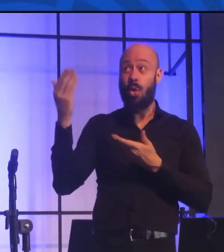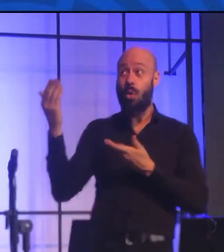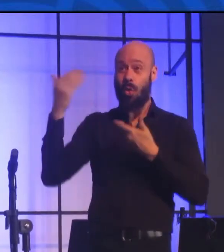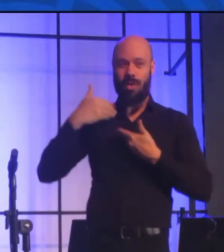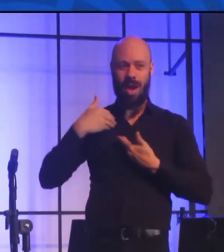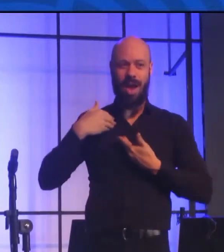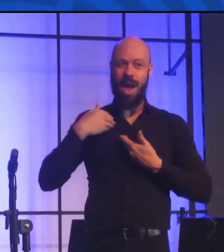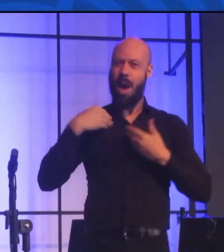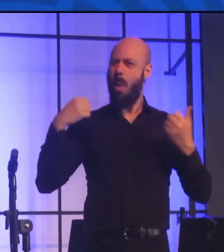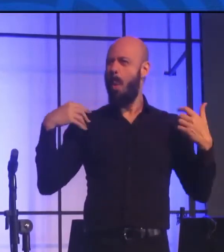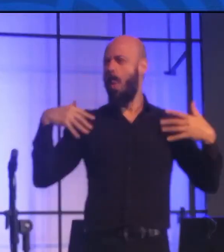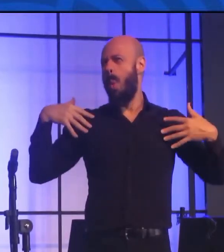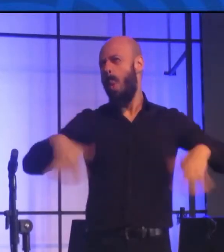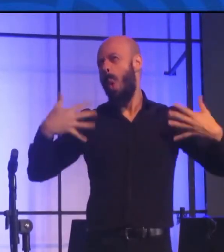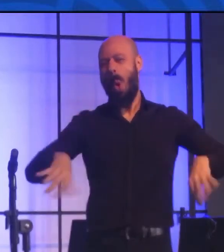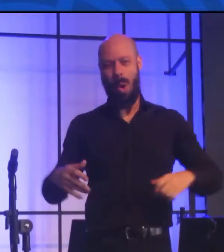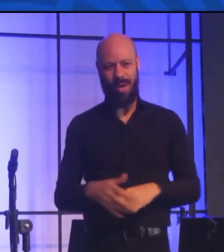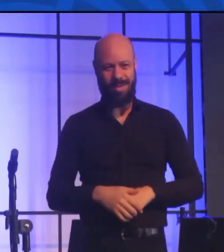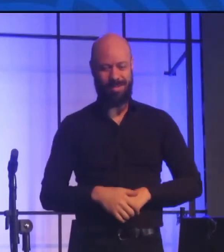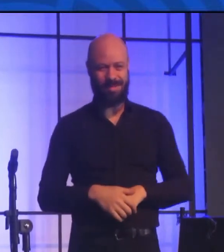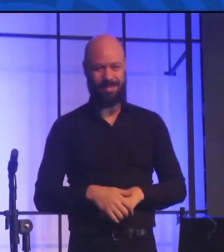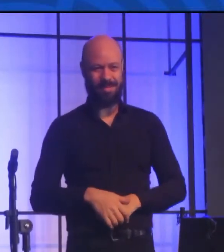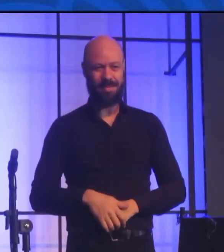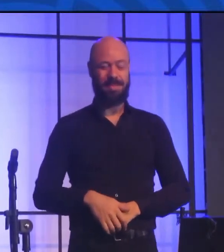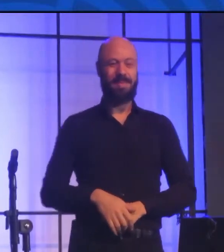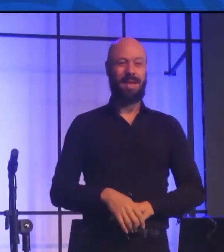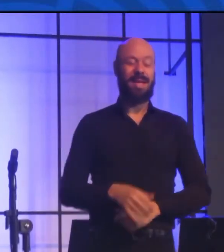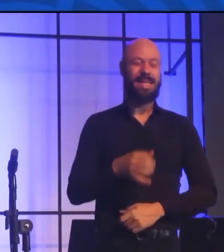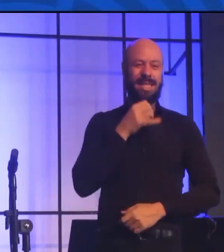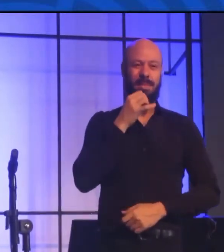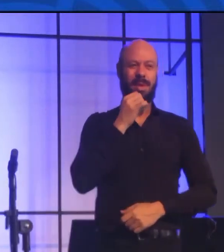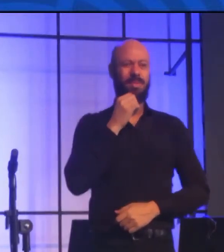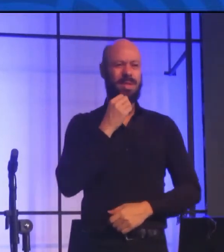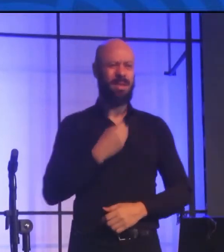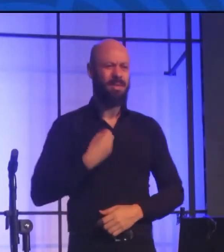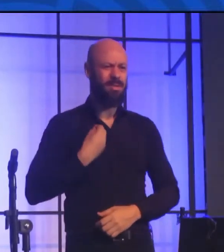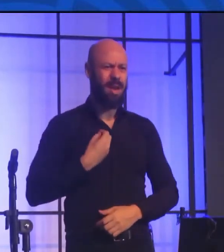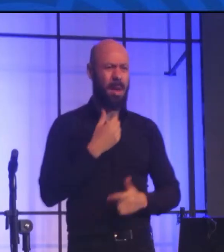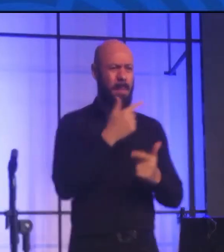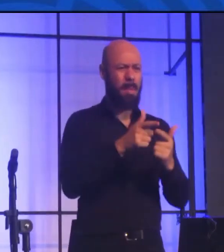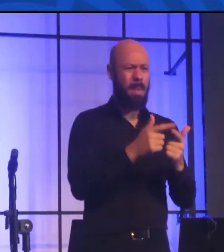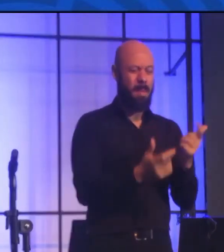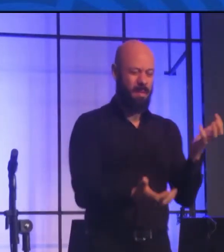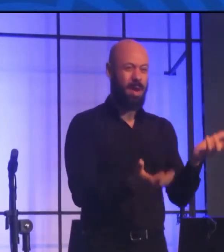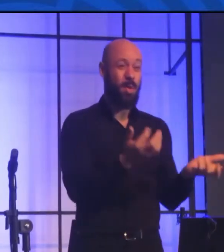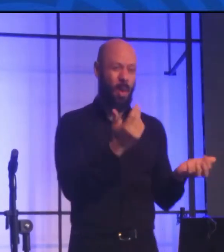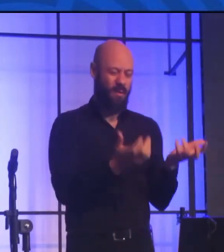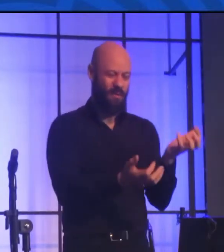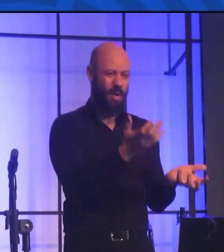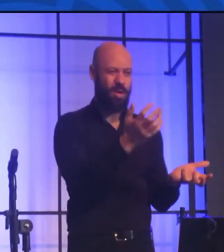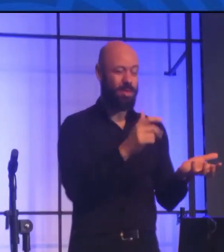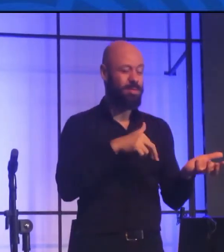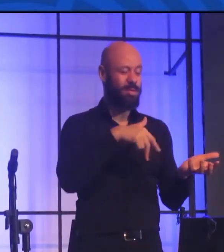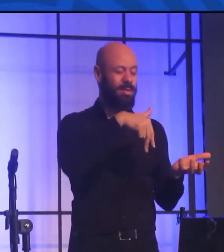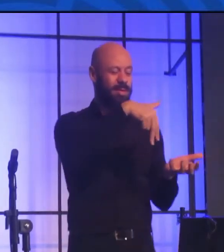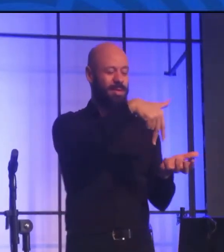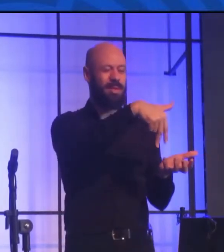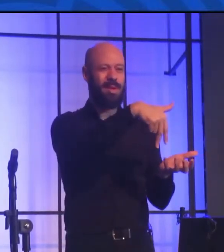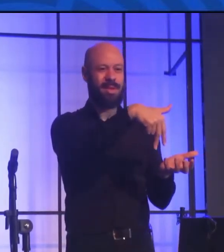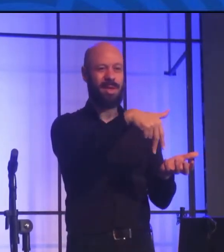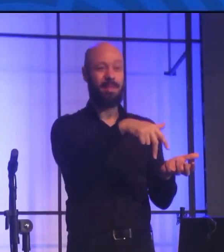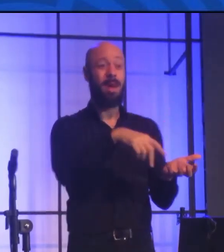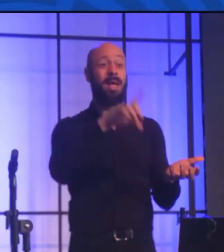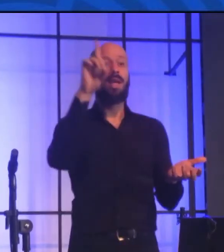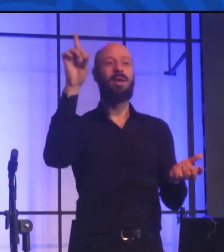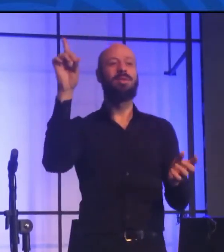se você passar pelo fogo, eu vou ser uma capa que vai te guardar. Se você passar pelas águas, eu vou